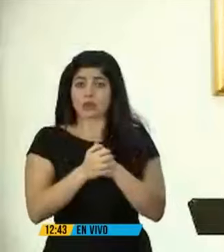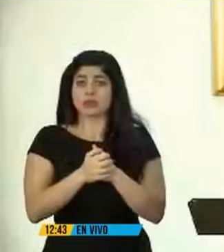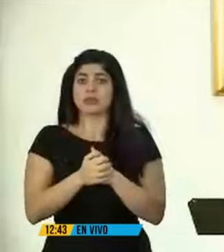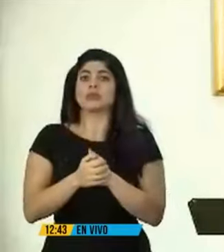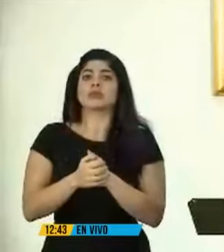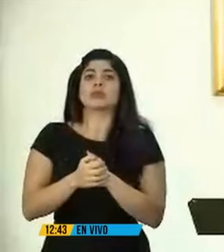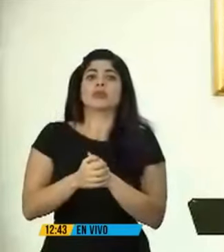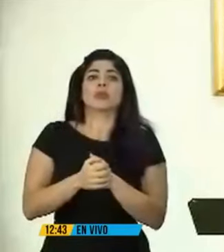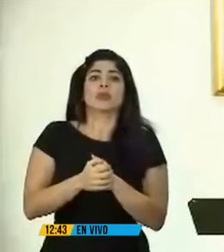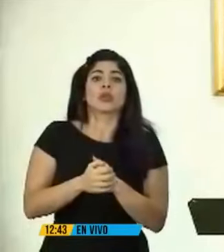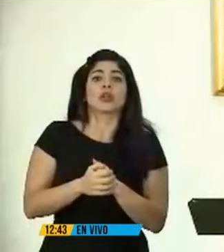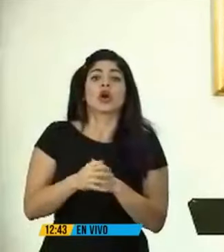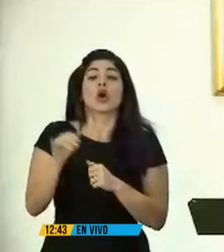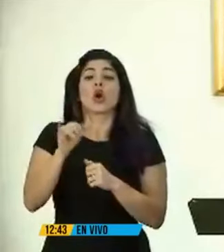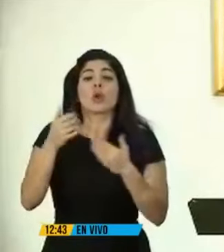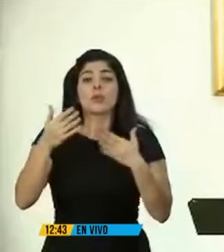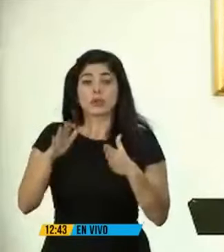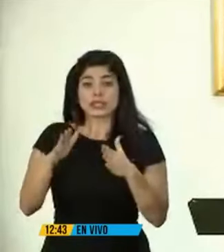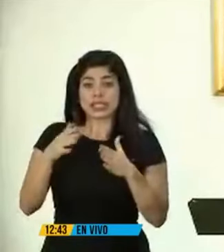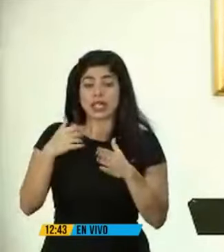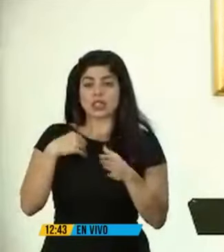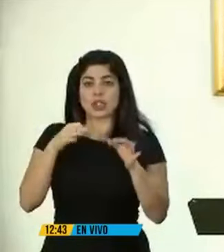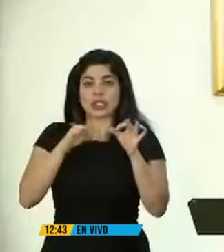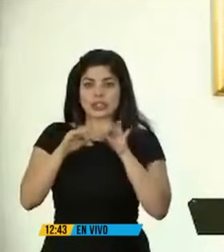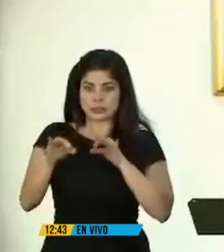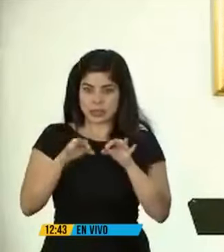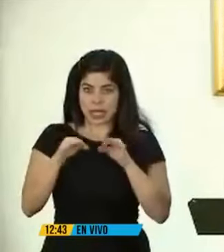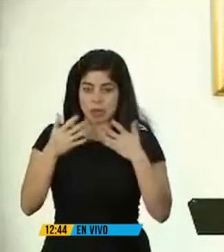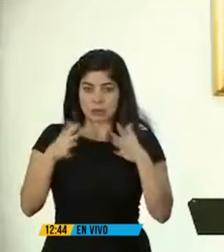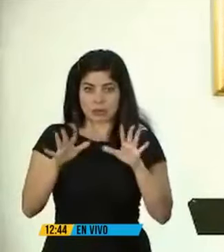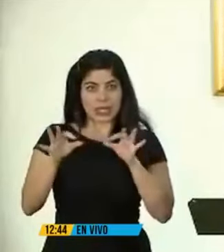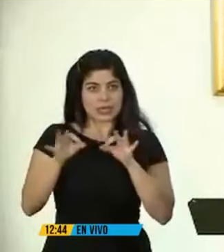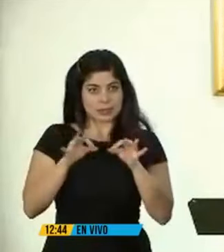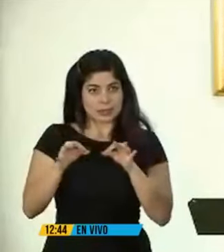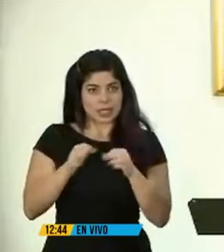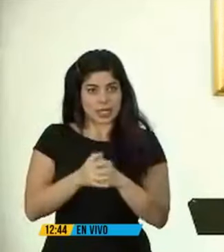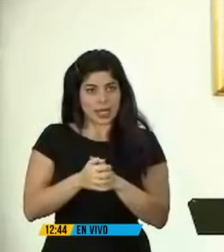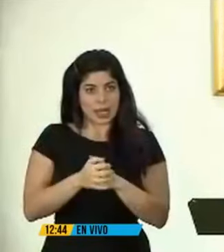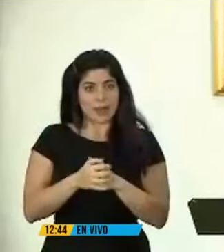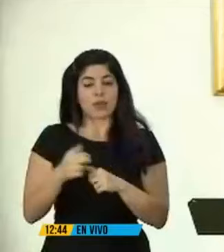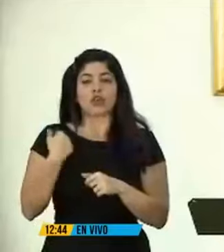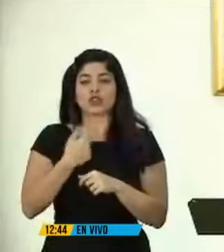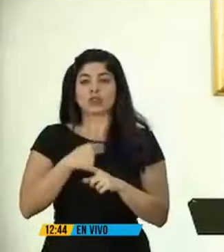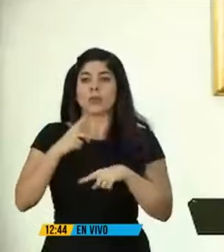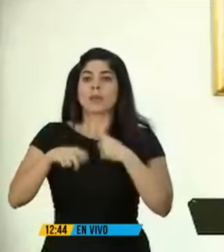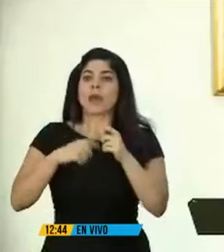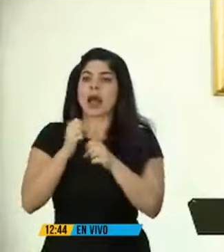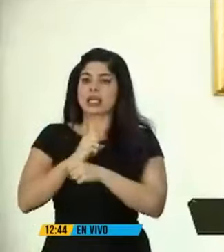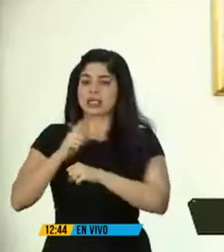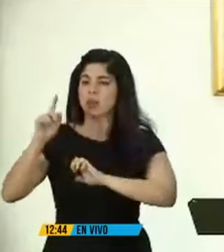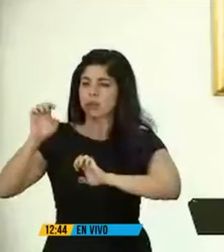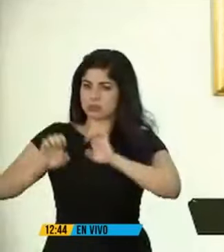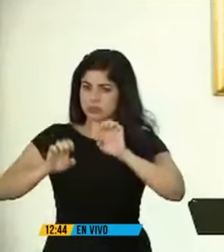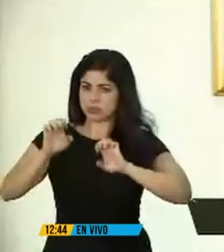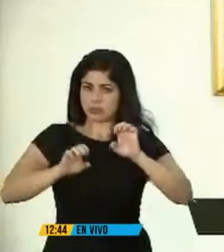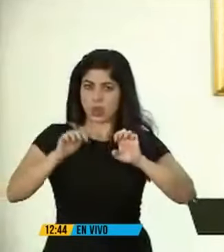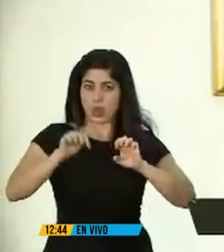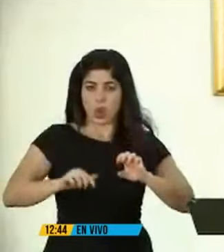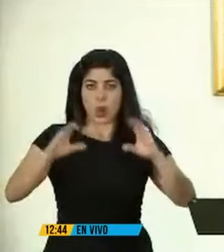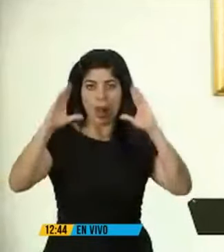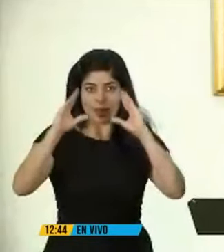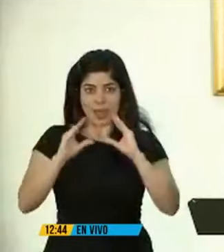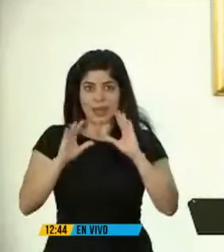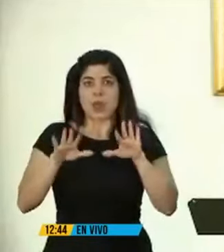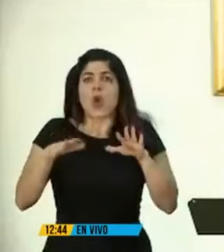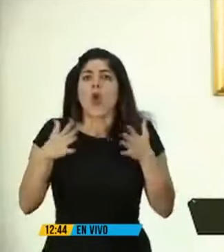Perdón, colegas. Como ya les comenté, vamos a estar haciendo una valoración en horas de la tarde de